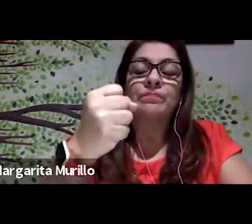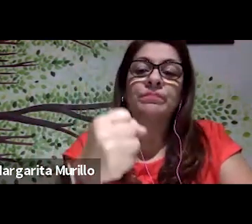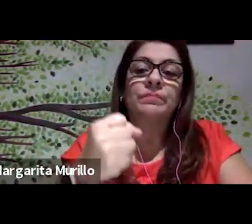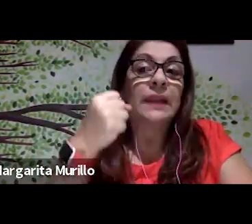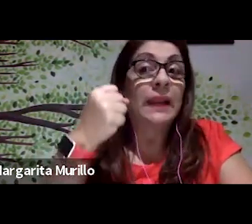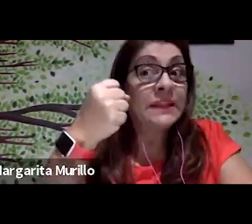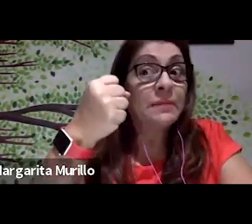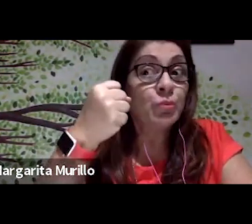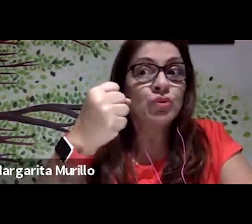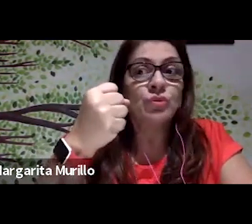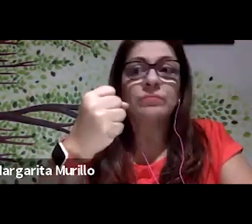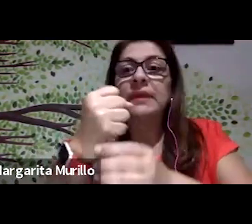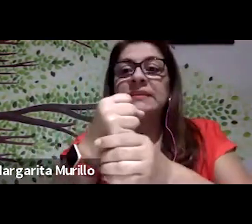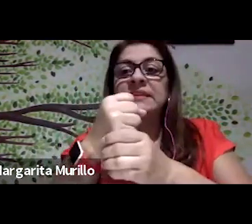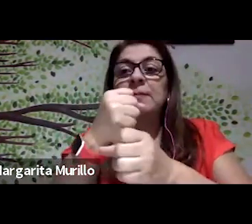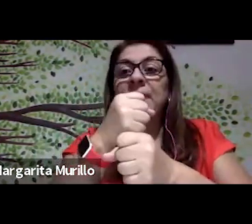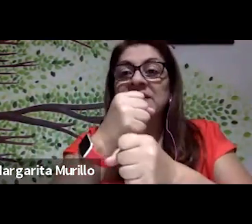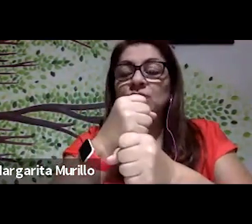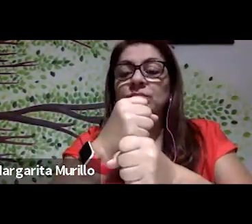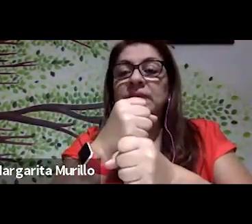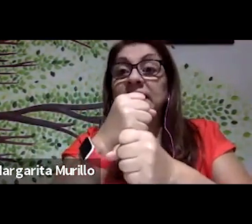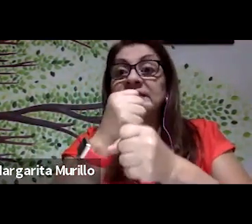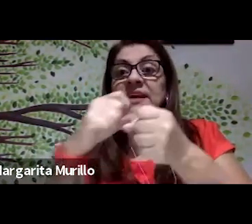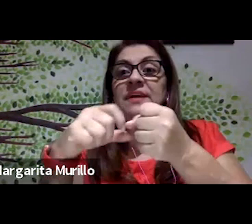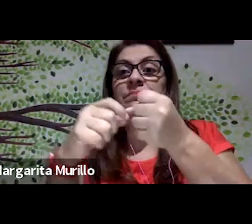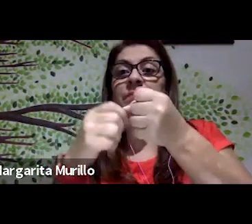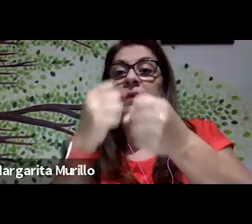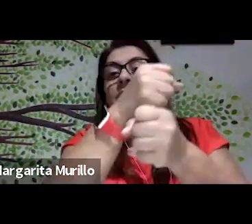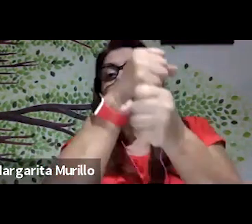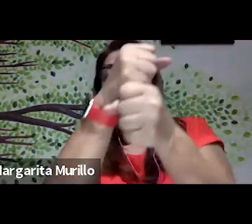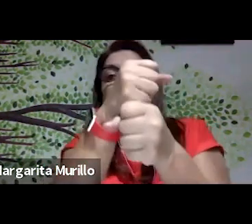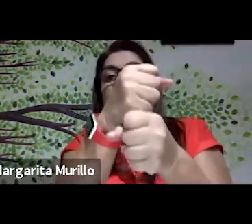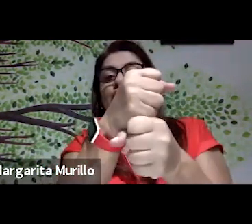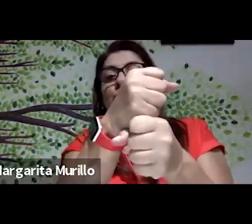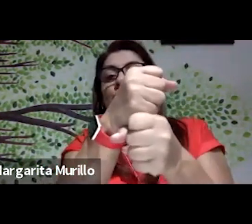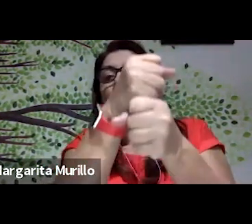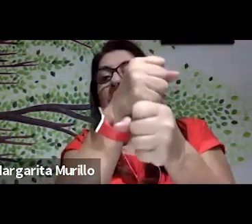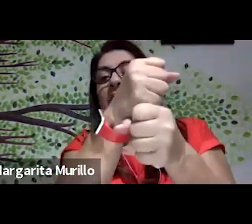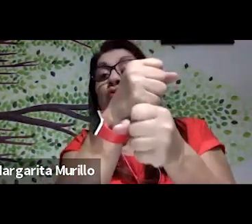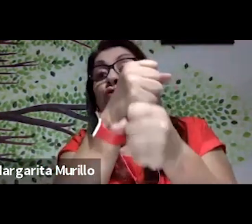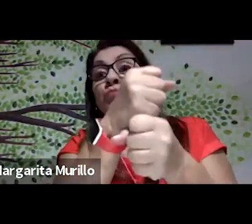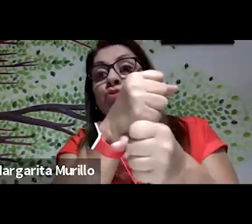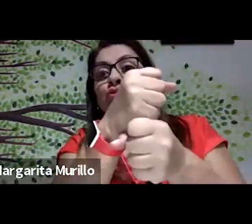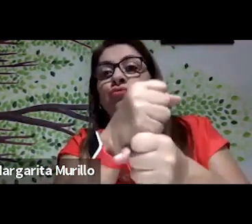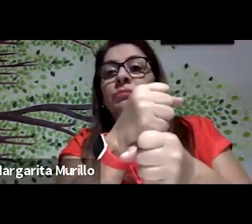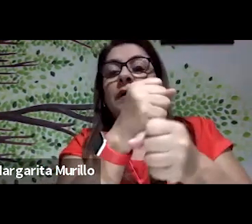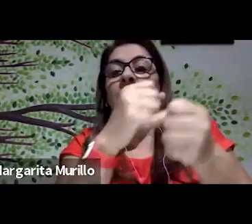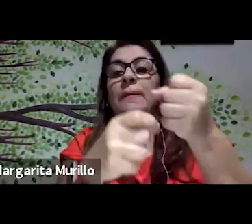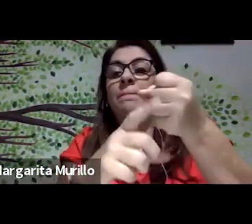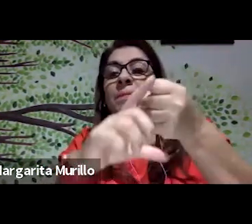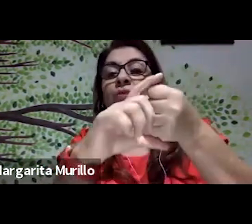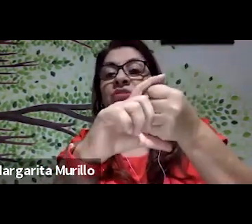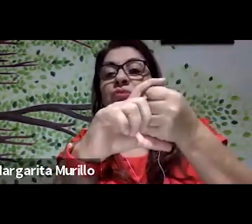Puño la ley del Puño es que el pasto que crece ahí digamos que es como de tamaño de dos puños